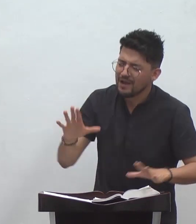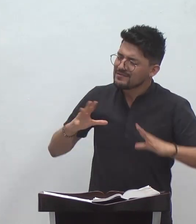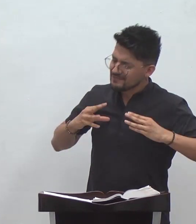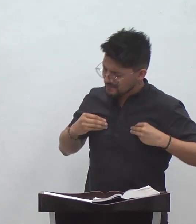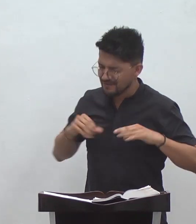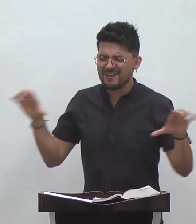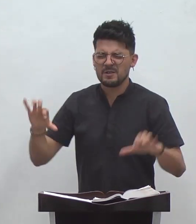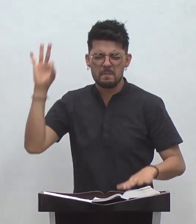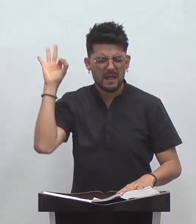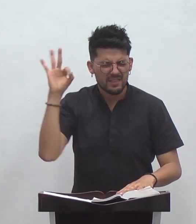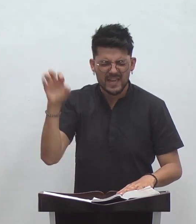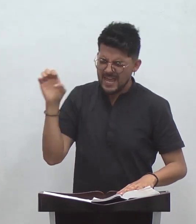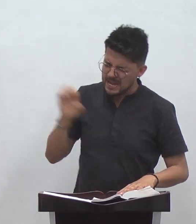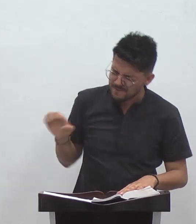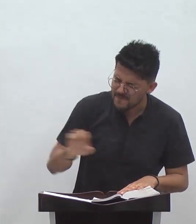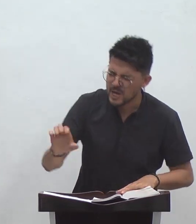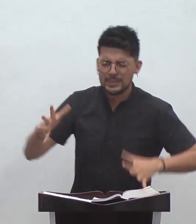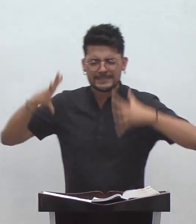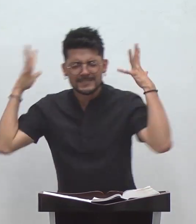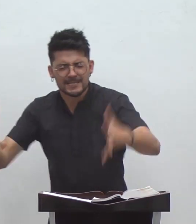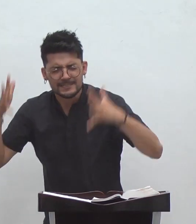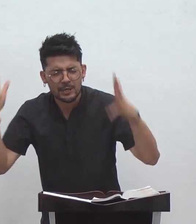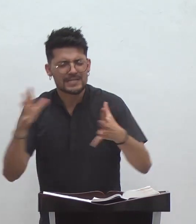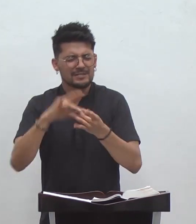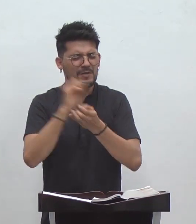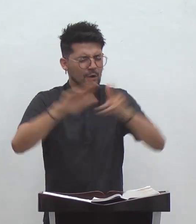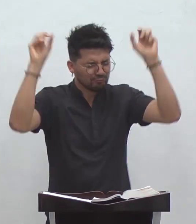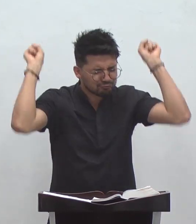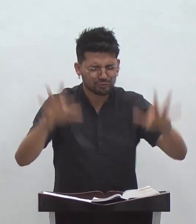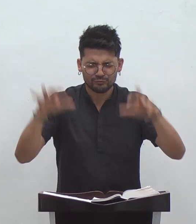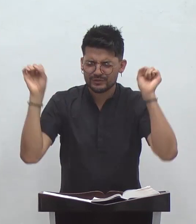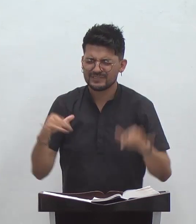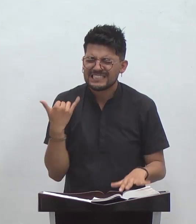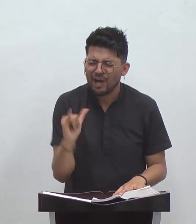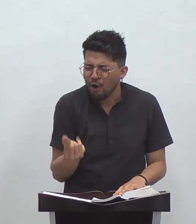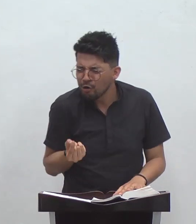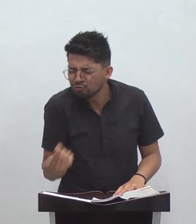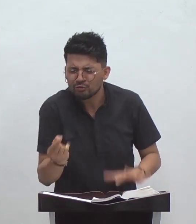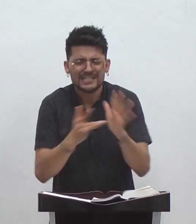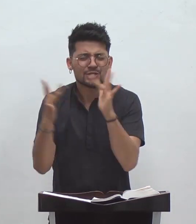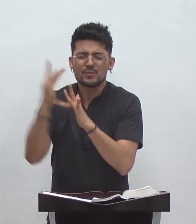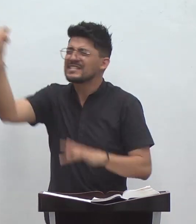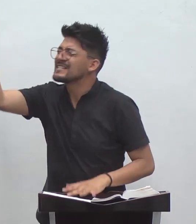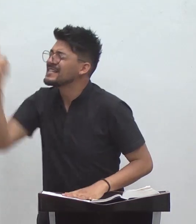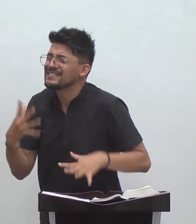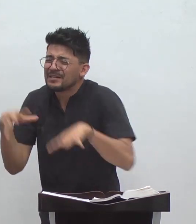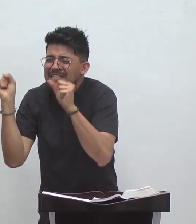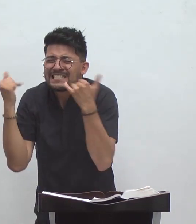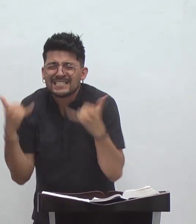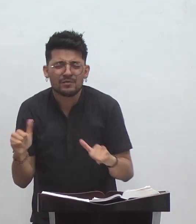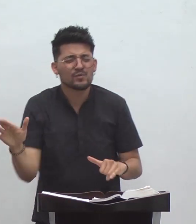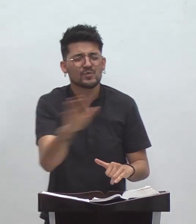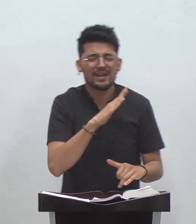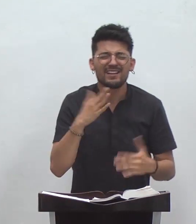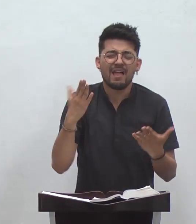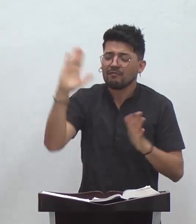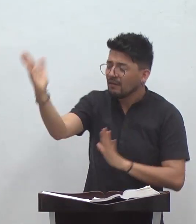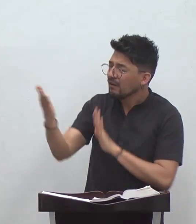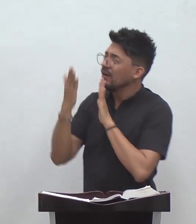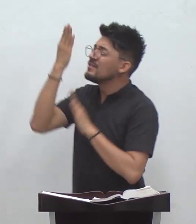a no dejarnos solos, porque el Hijo nos ama y porque su anhelo es que prediquemos con poder tu palabra, que vengan tiempos en que